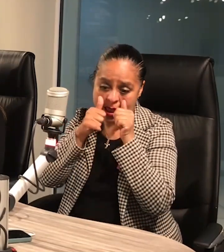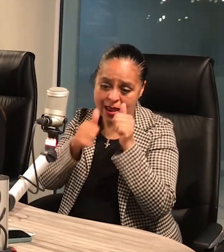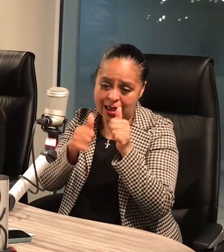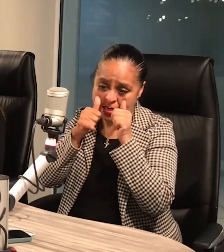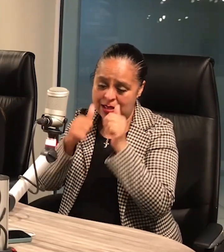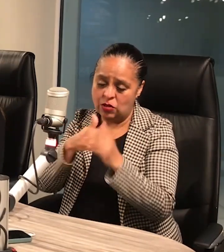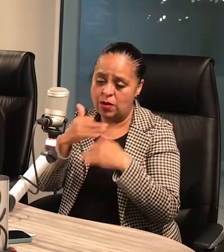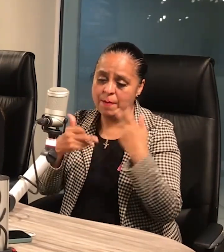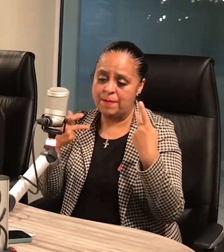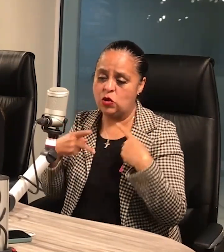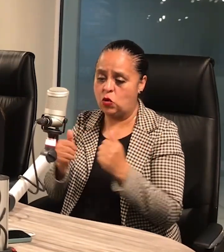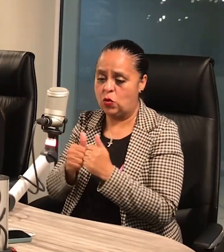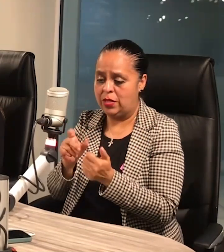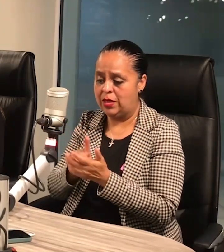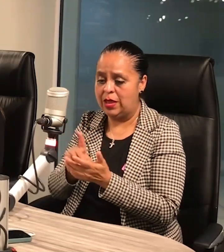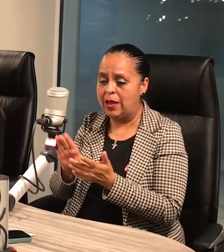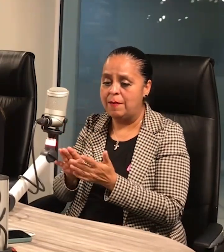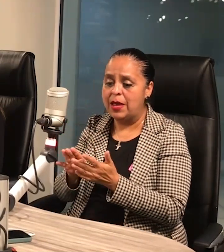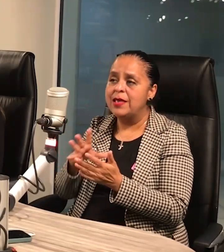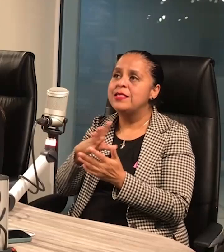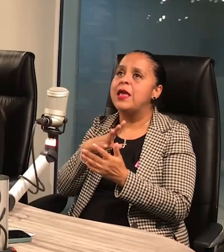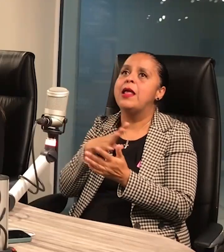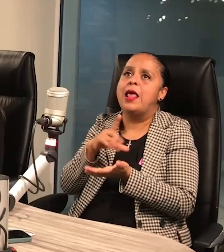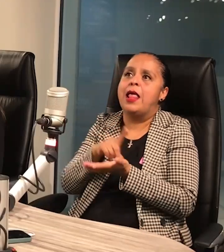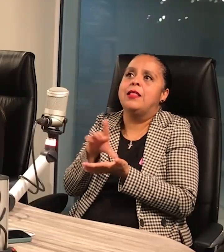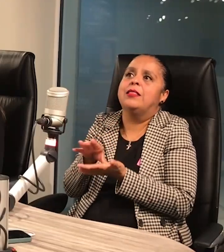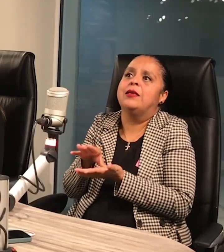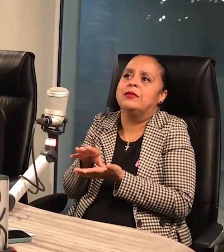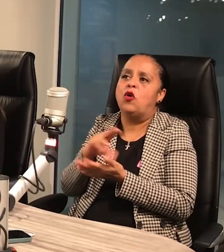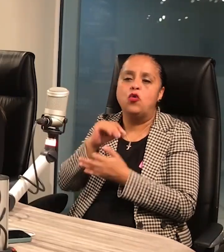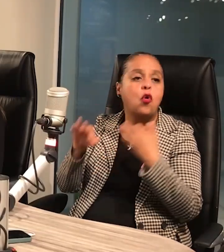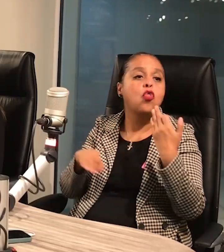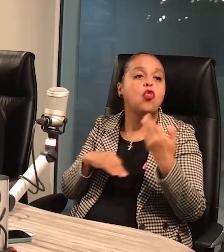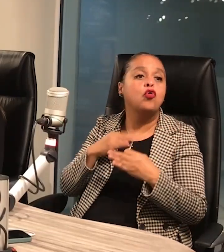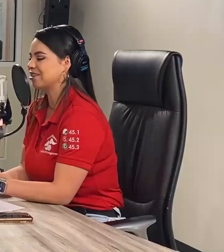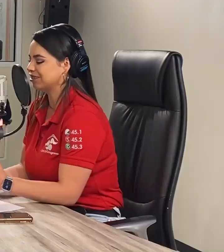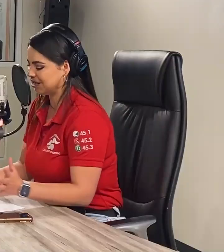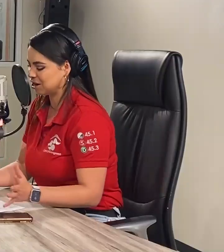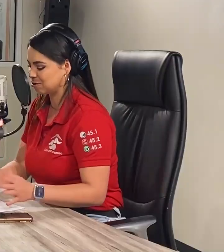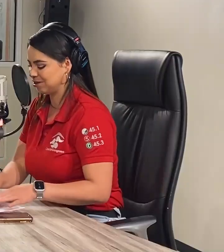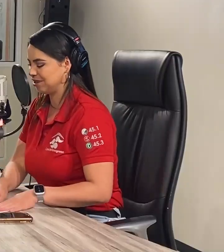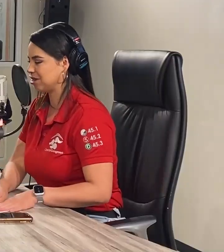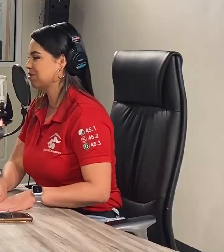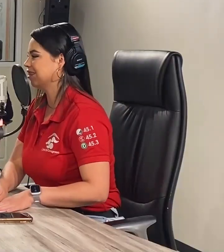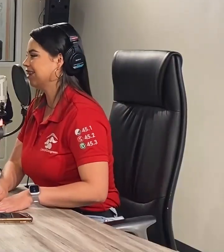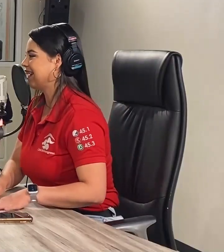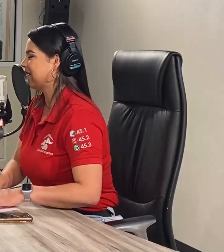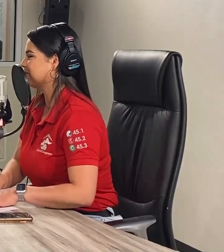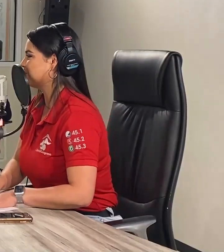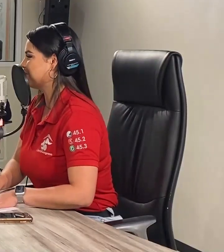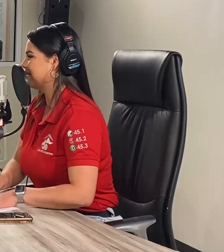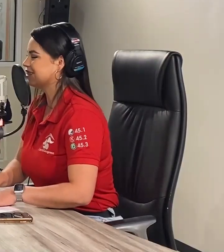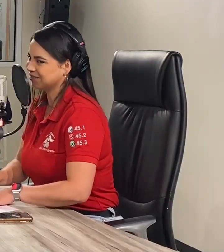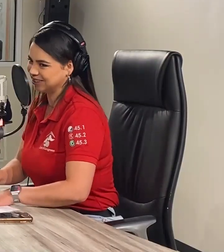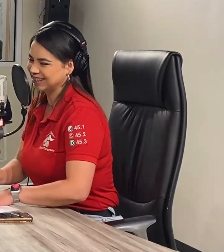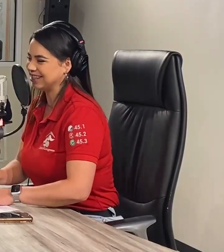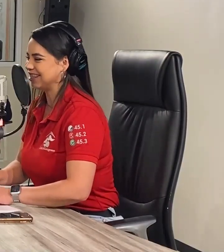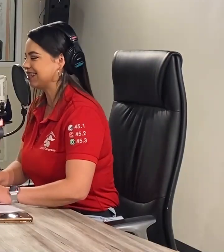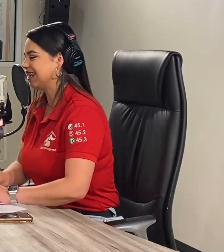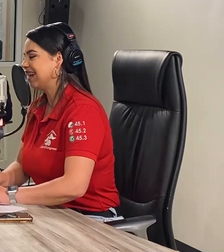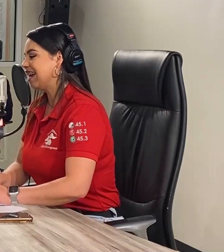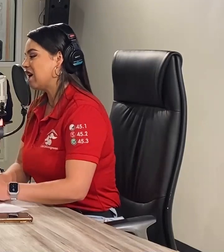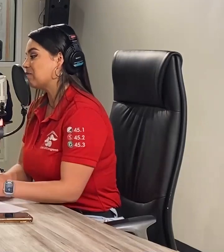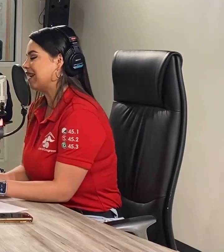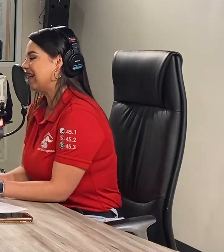pues a las personas con discapacidad son los que tienen la discapacidad, sino Claro. pues si son legisladores tienen que representar bien a nuestro país. Muchas